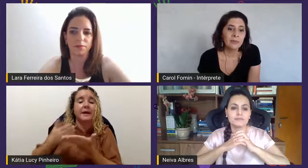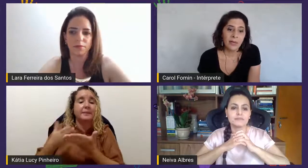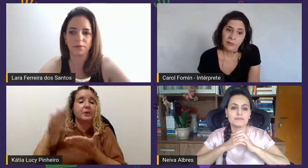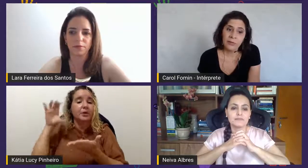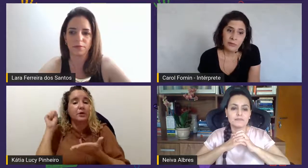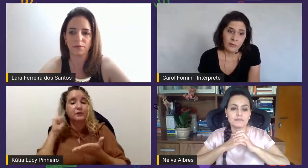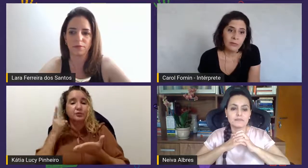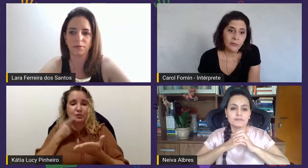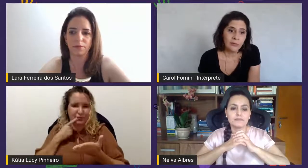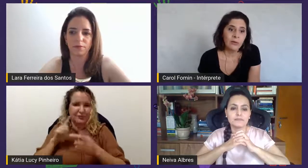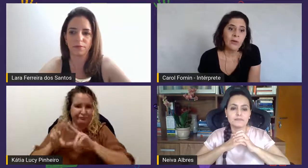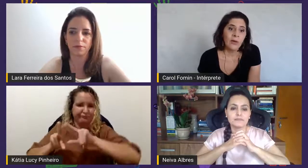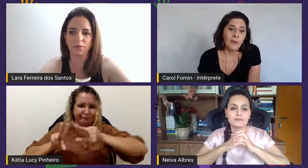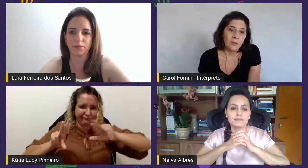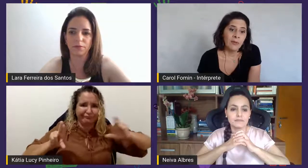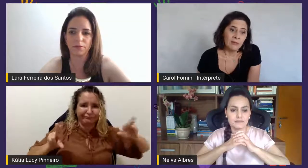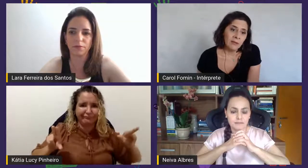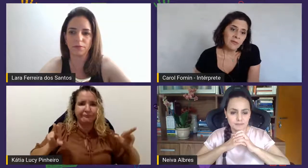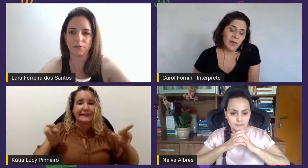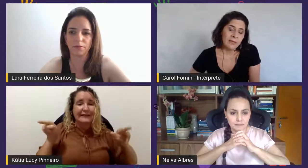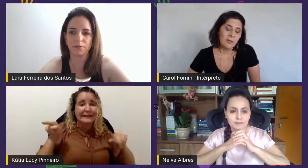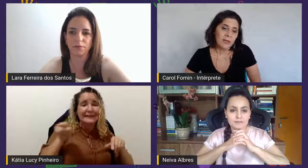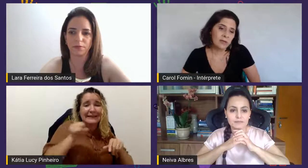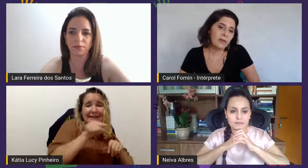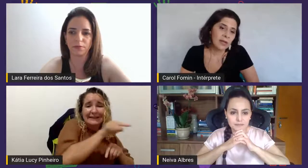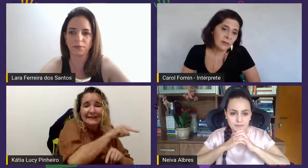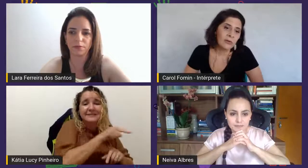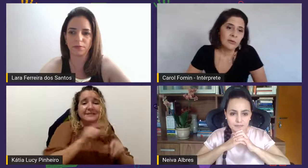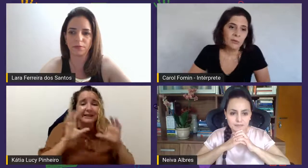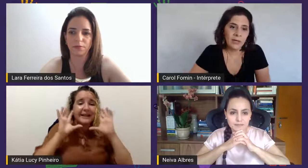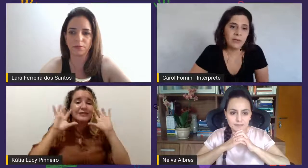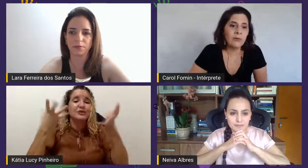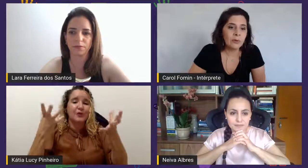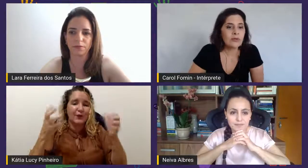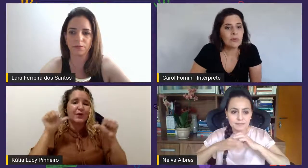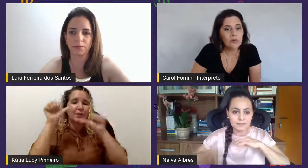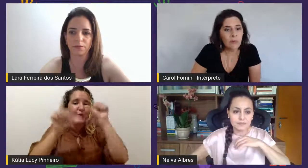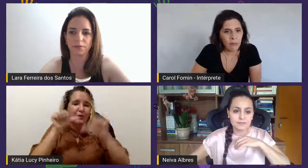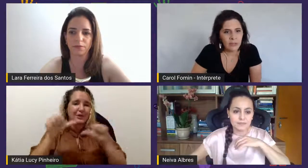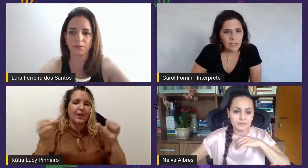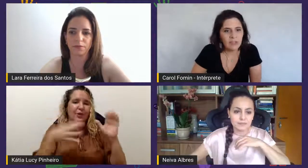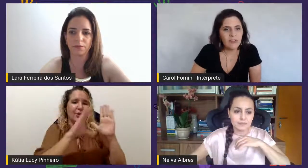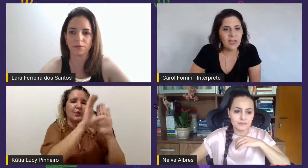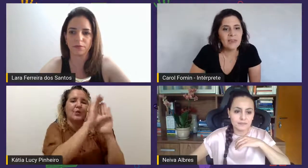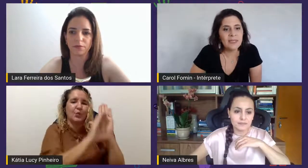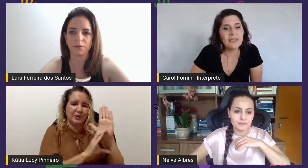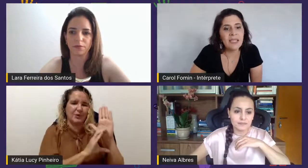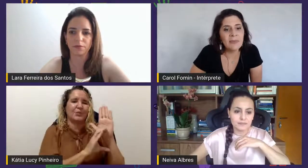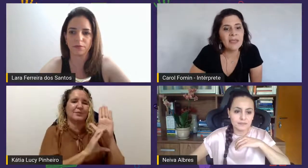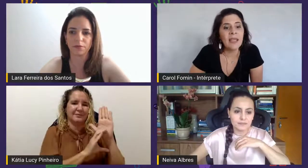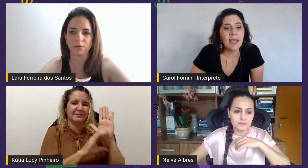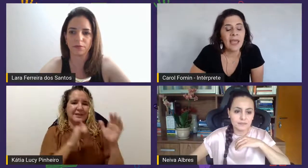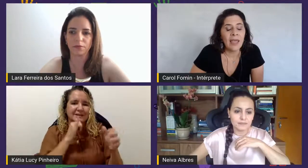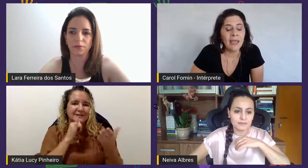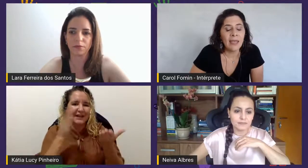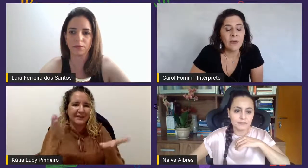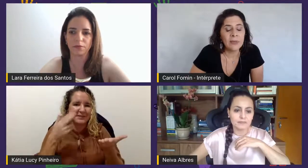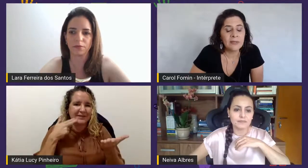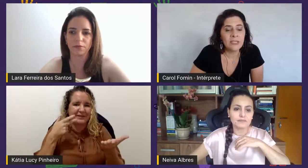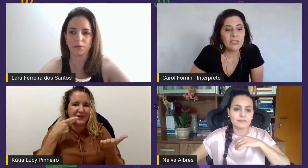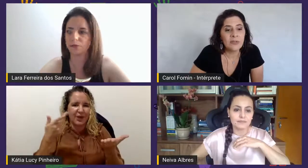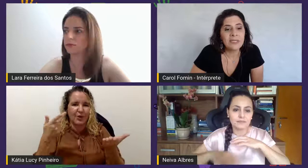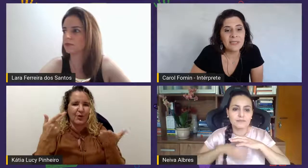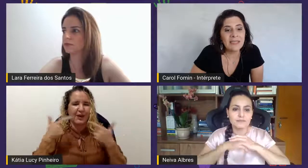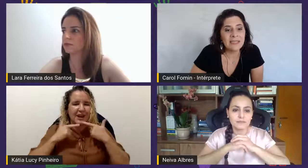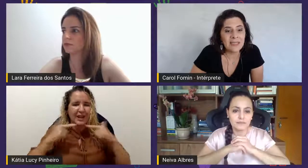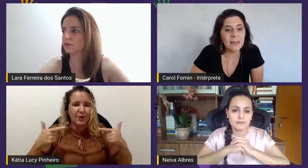e o tradutor surdo, tanto faz, o tradutor surdo ou ouvinte, ele sempre, eu